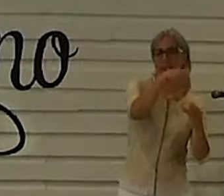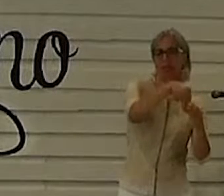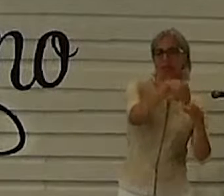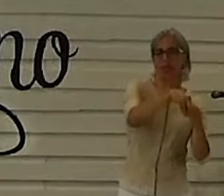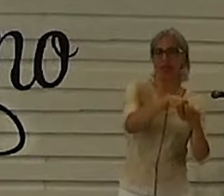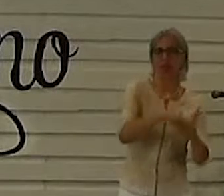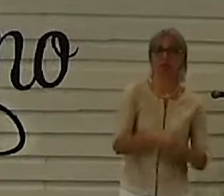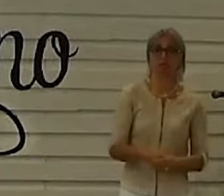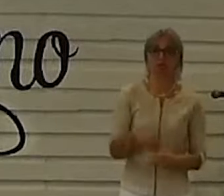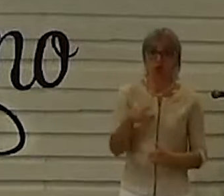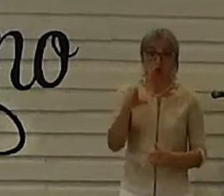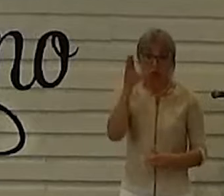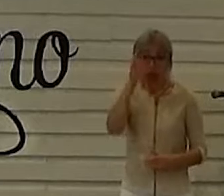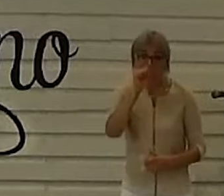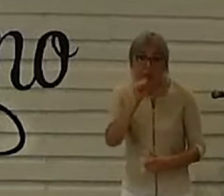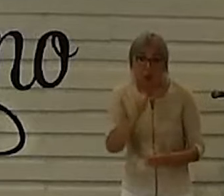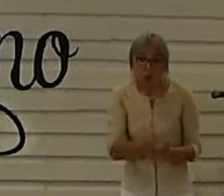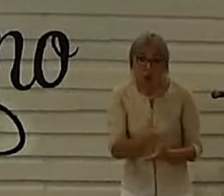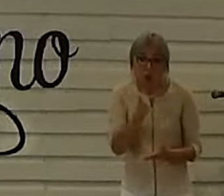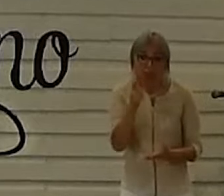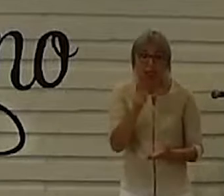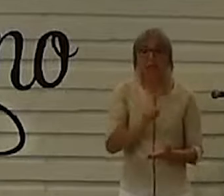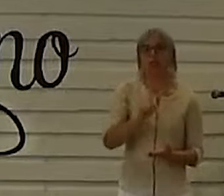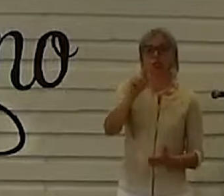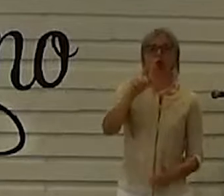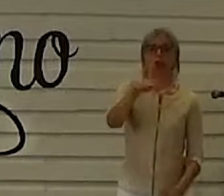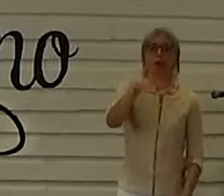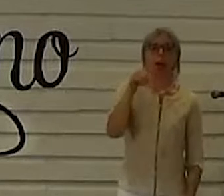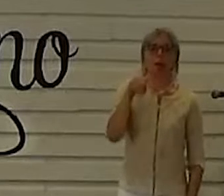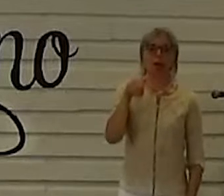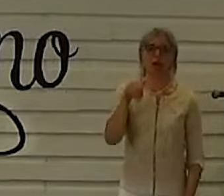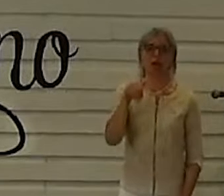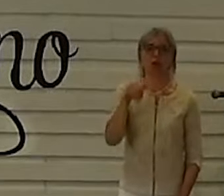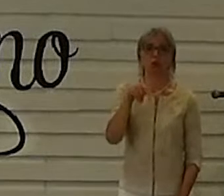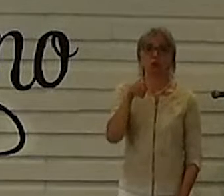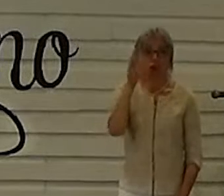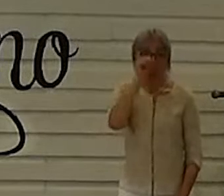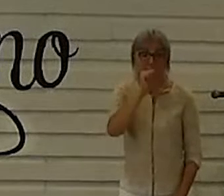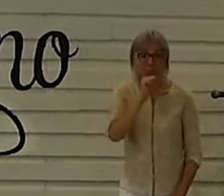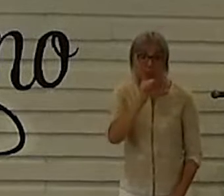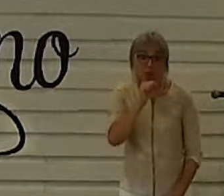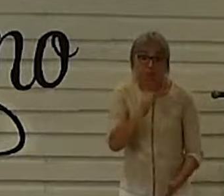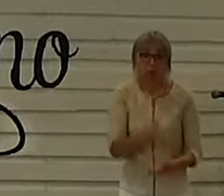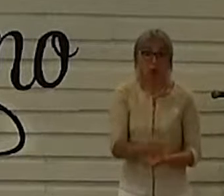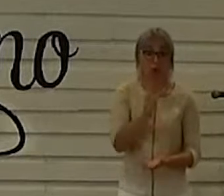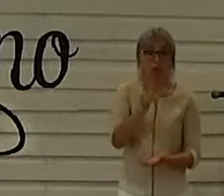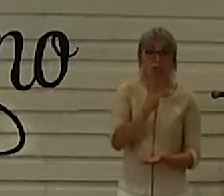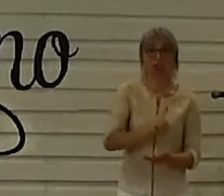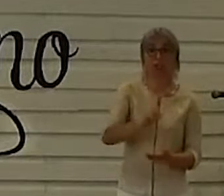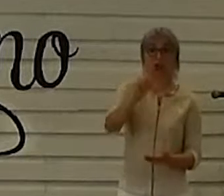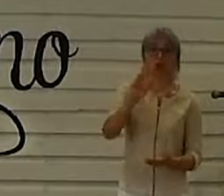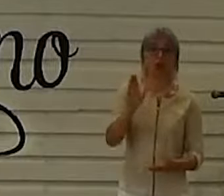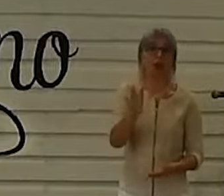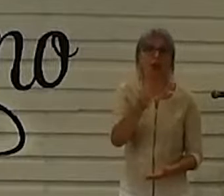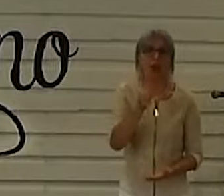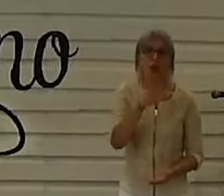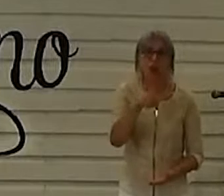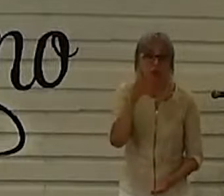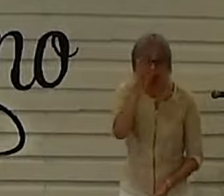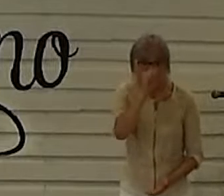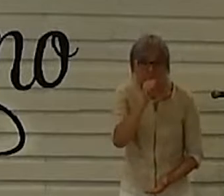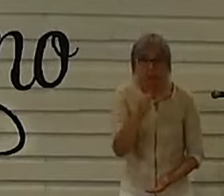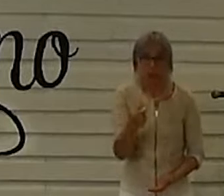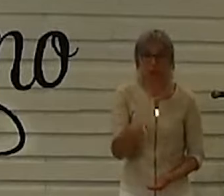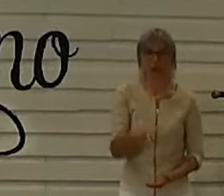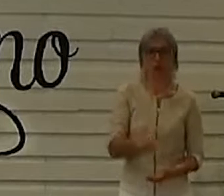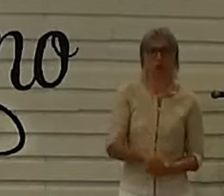hai quando Dio ti ha chiamato e quando Dio ti ha salvato? Perché tu pensi che sei stato